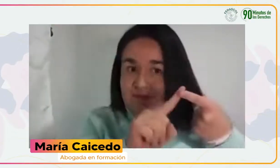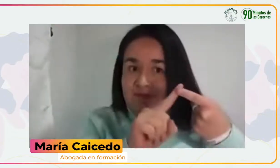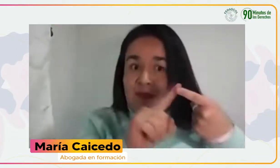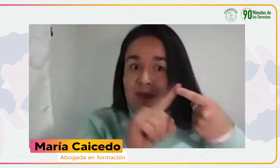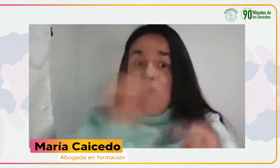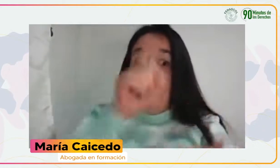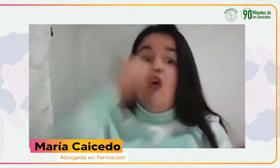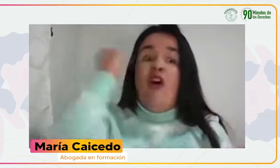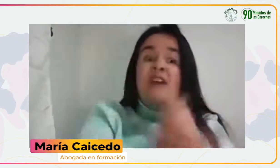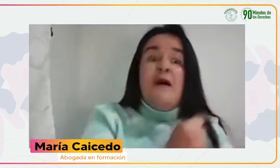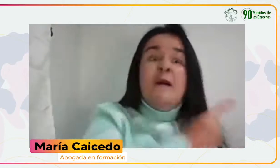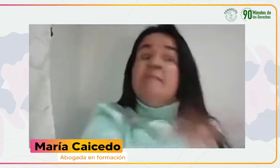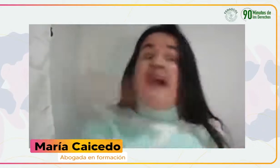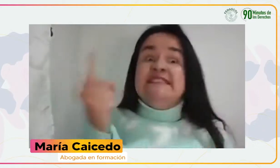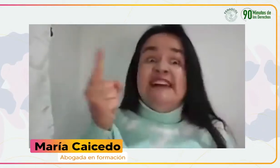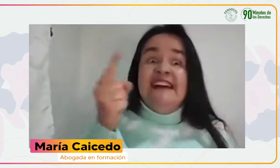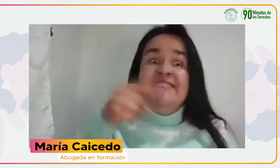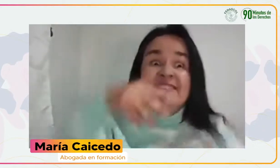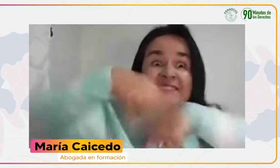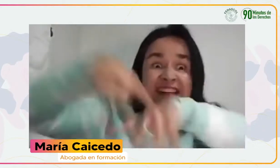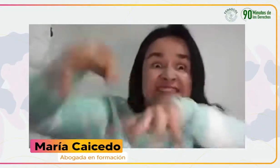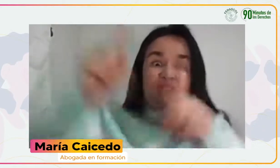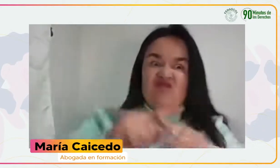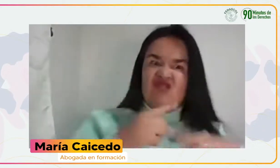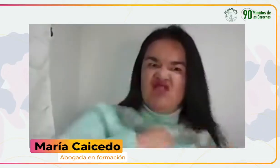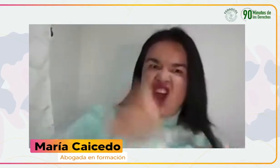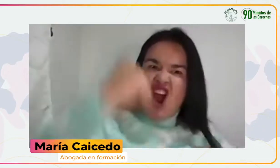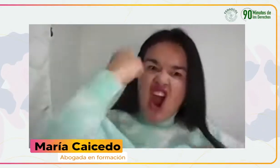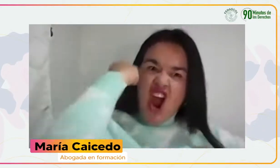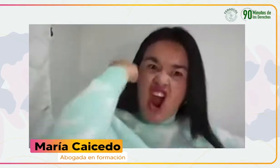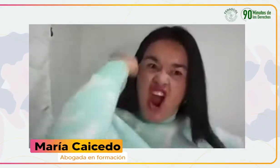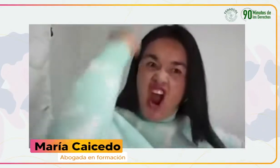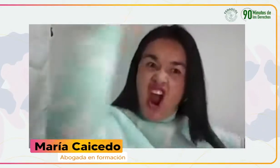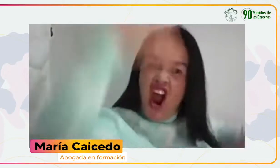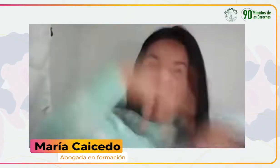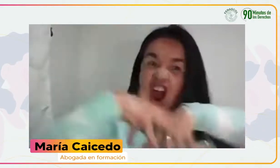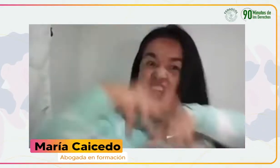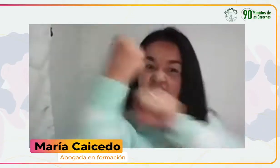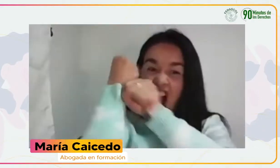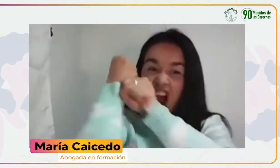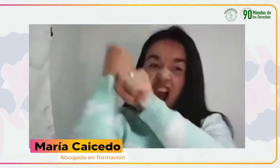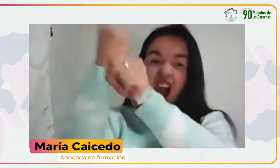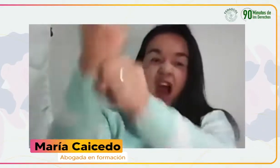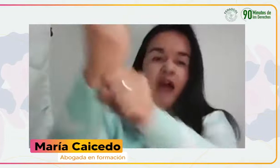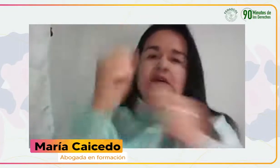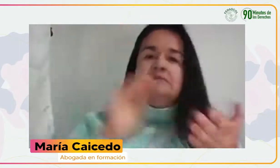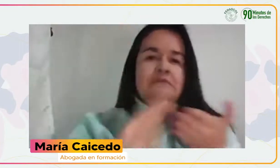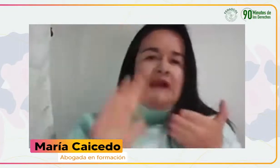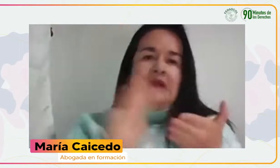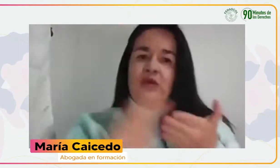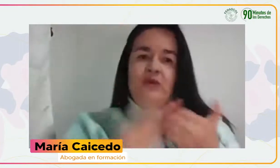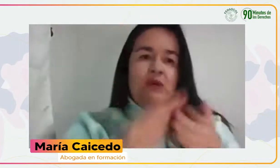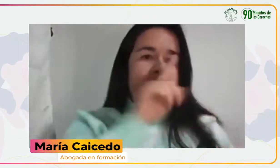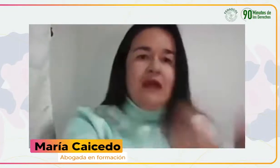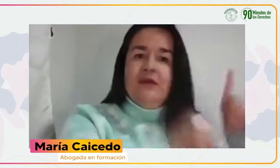miedo, sentimos miedo, es esto, que nos dicen, no, mire, no, marche, pero pues